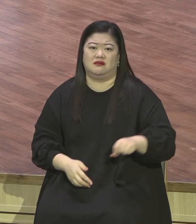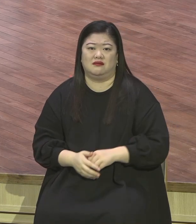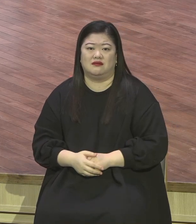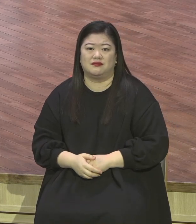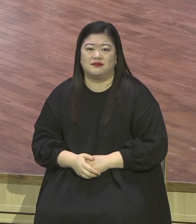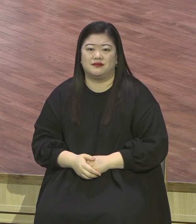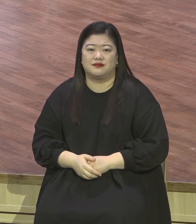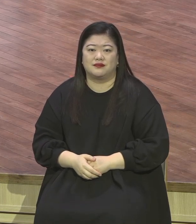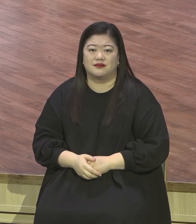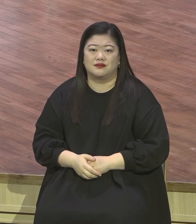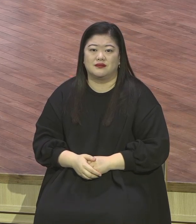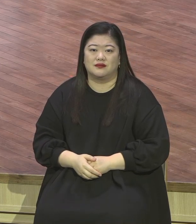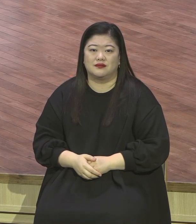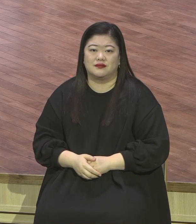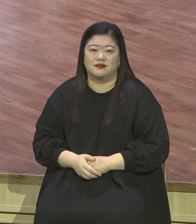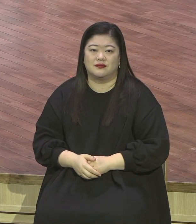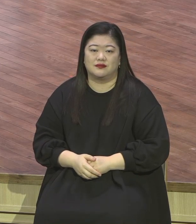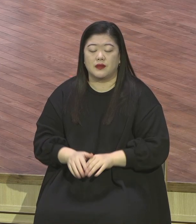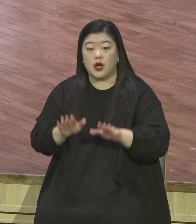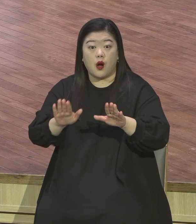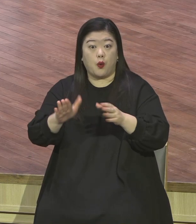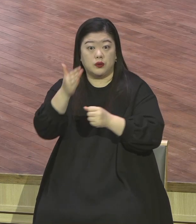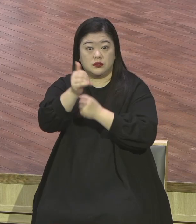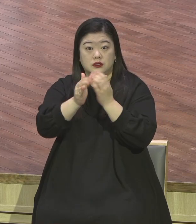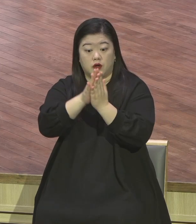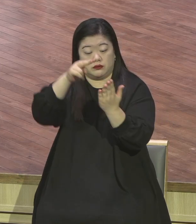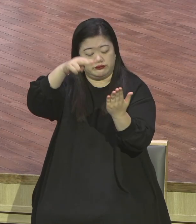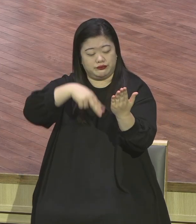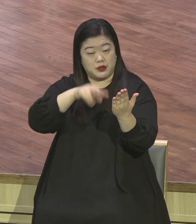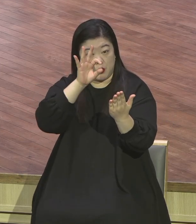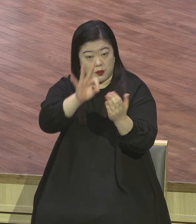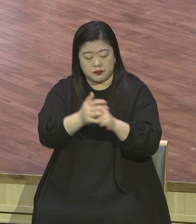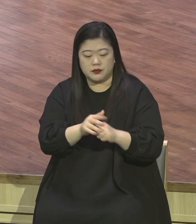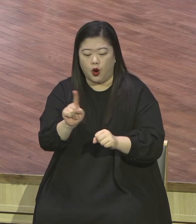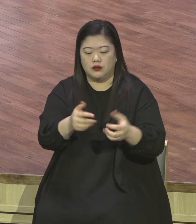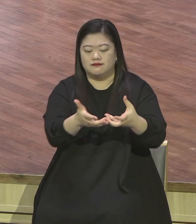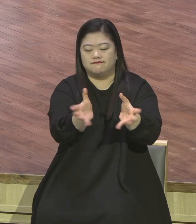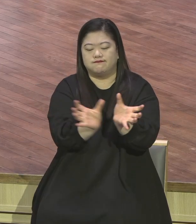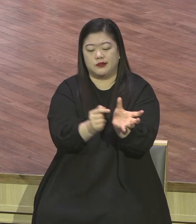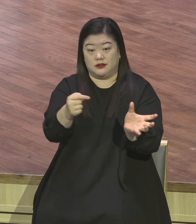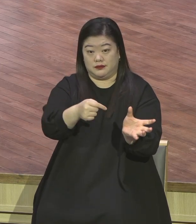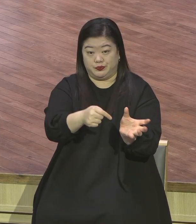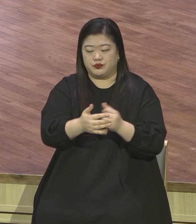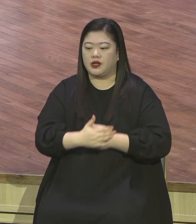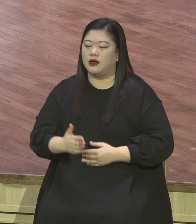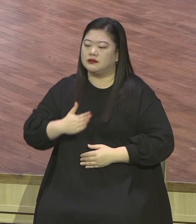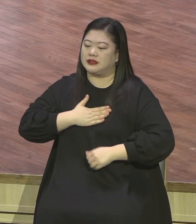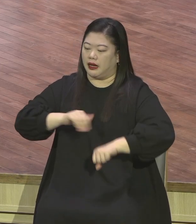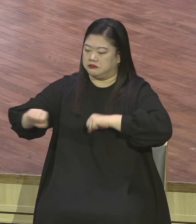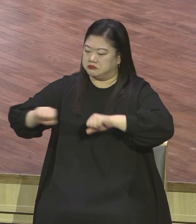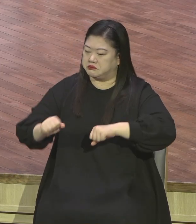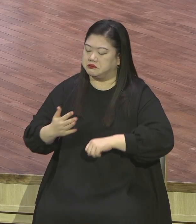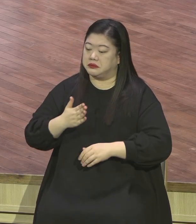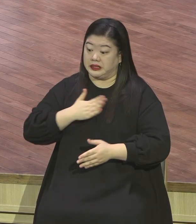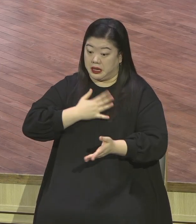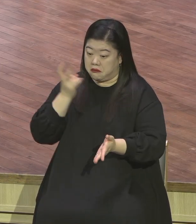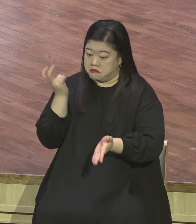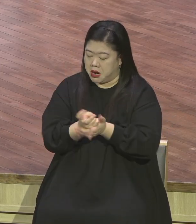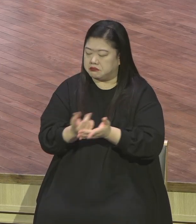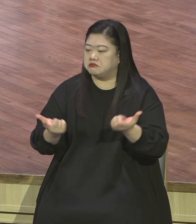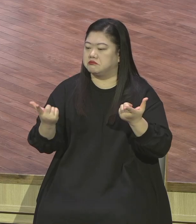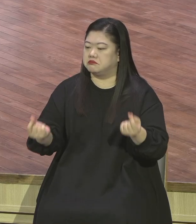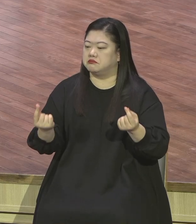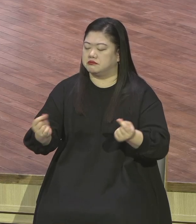자신들만 옳다고 생각하는 한 무리가 있었어요. 자신들만이 옳고